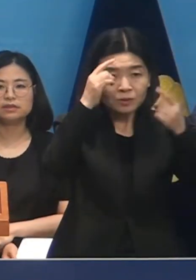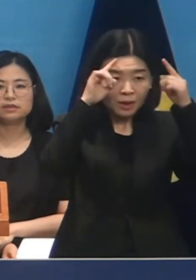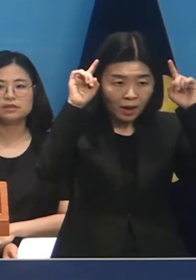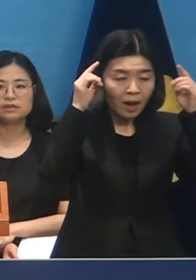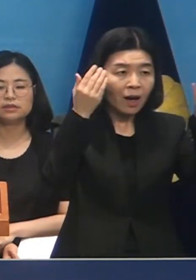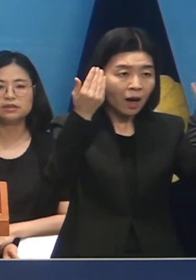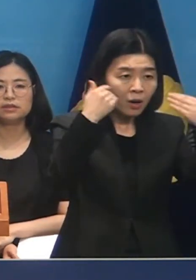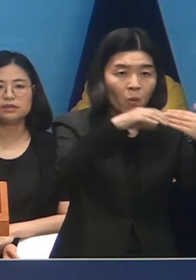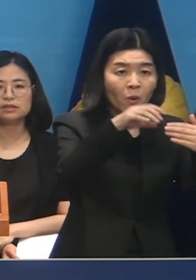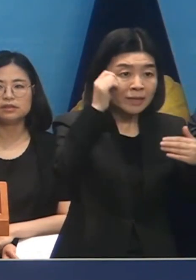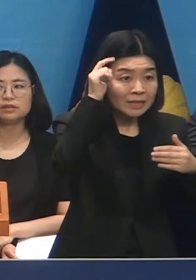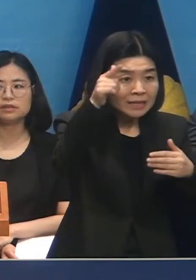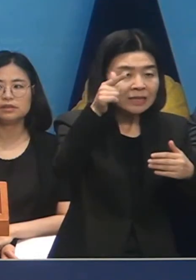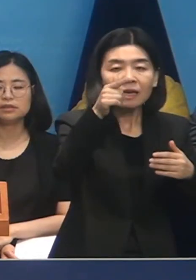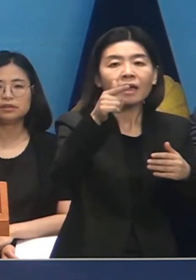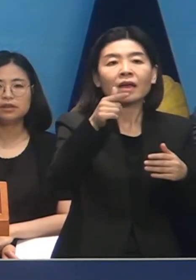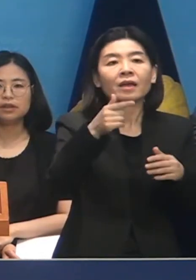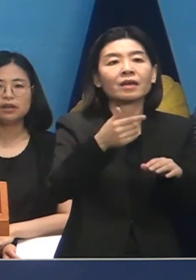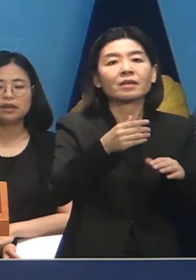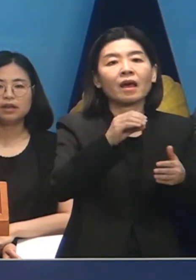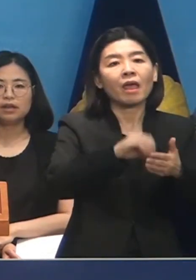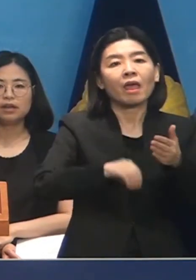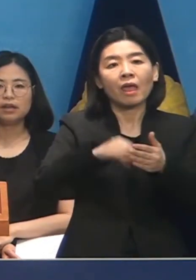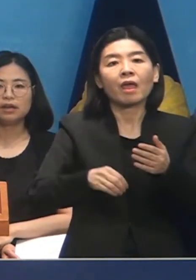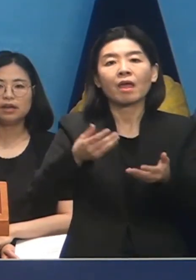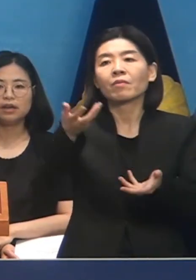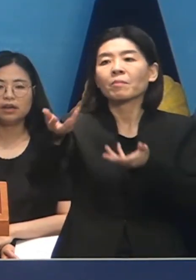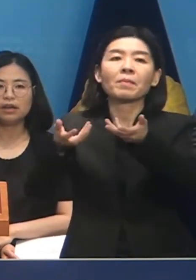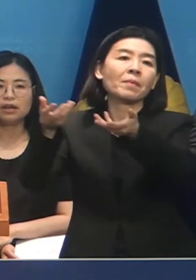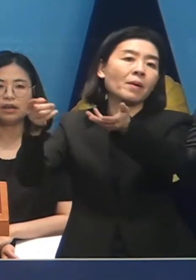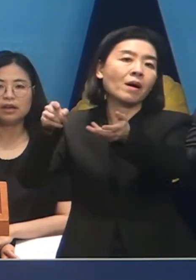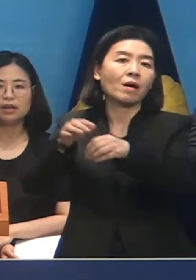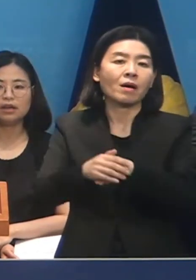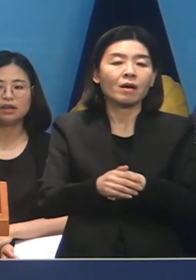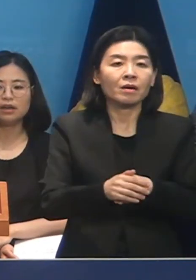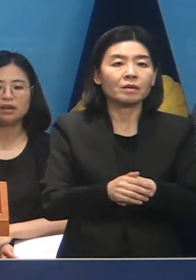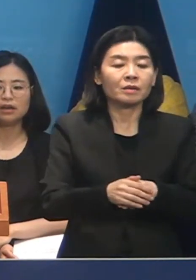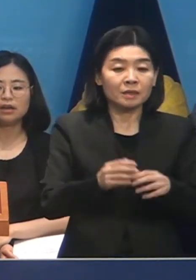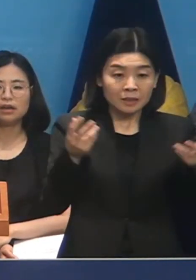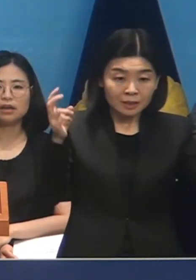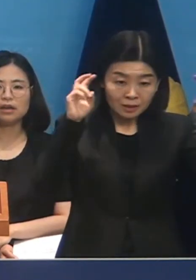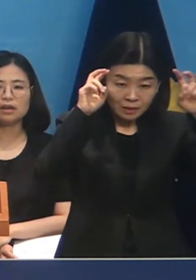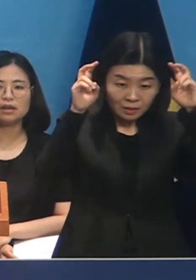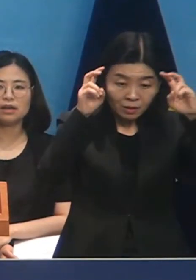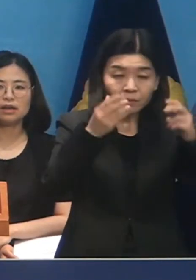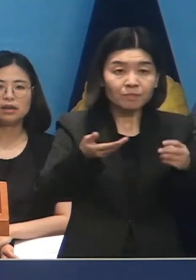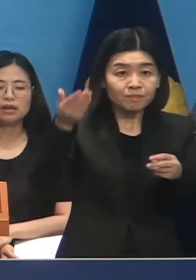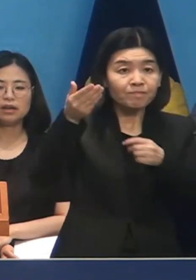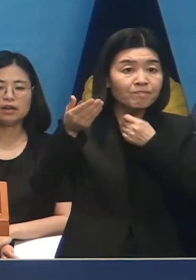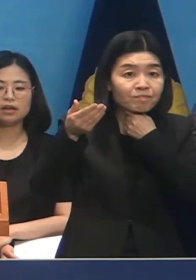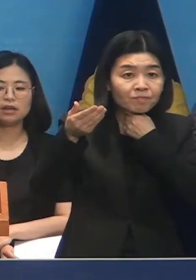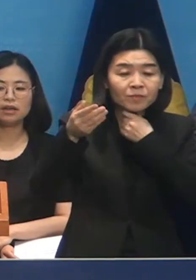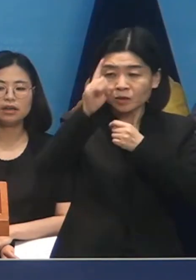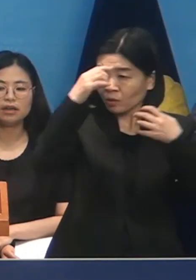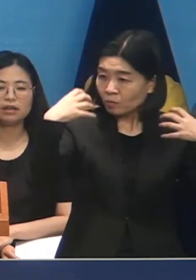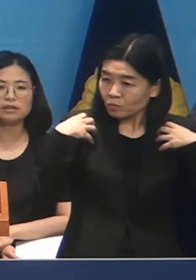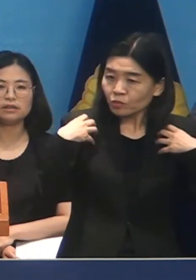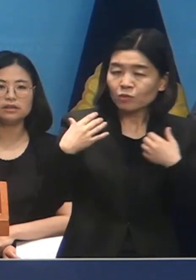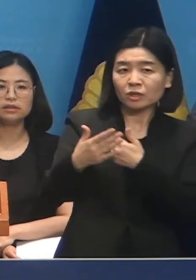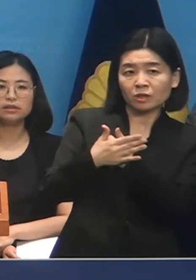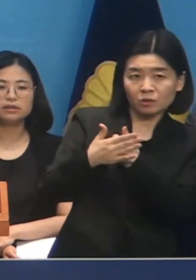대학교에 인재들을 많이 놓치고 있습니다. 기업이 성장하기 위해서는 여러 보조금과 지원금이 필요한